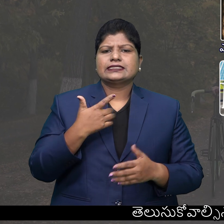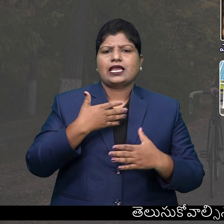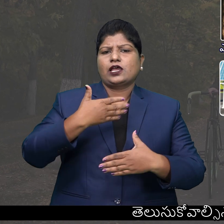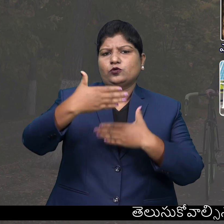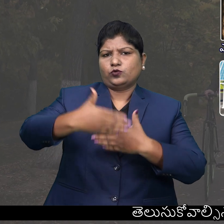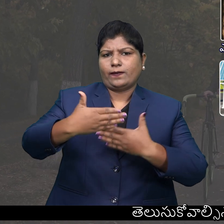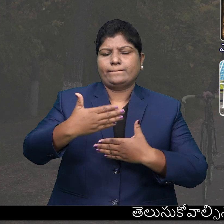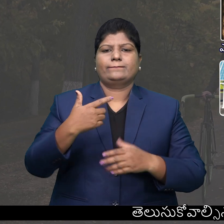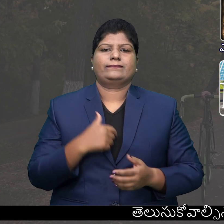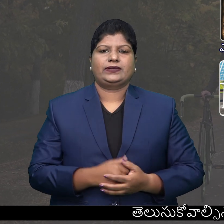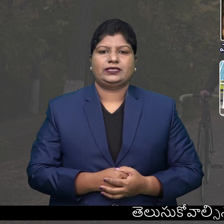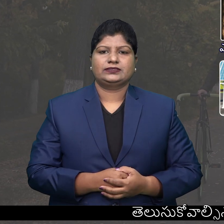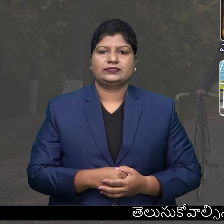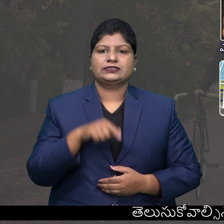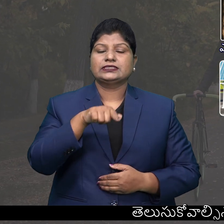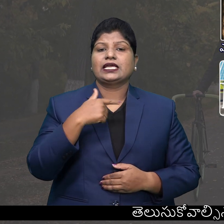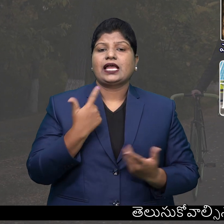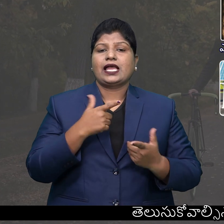తెలుసుకోవాల్సిన సమయం ఆసన్నమైంది.